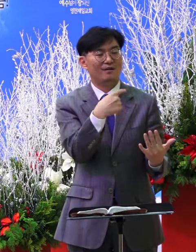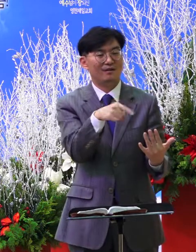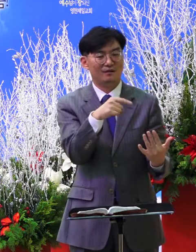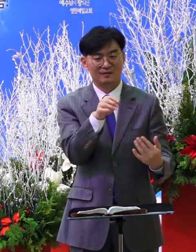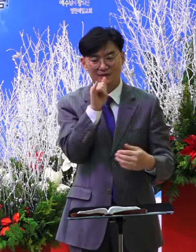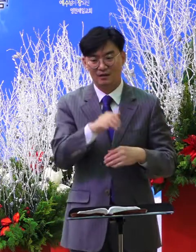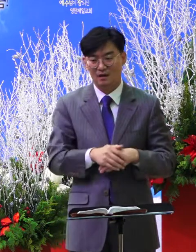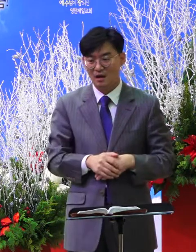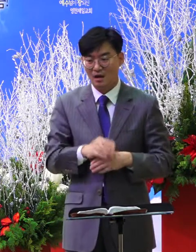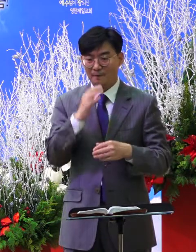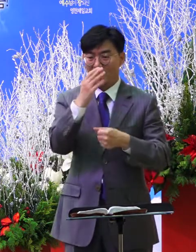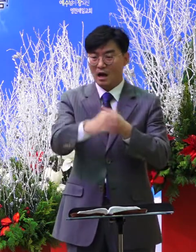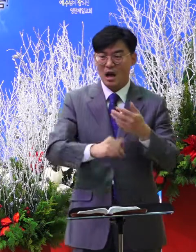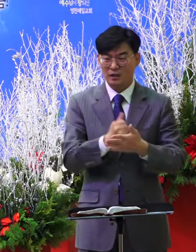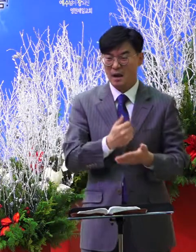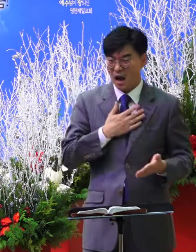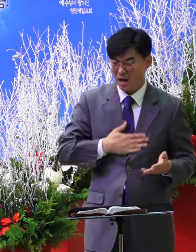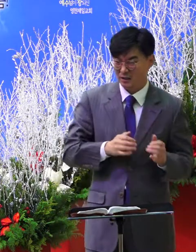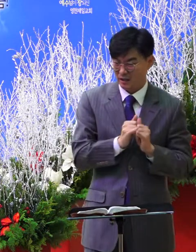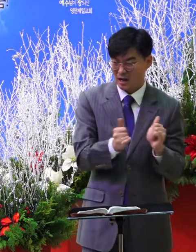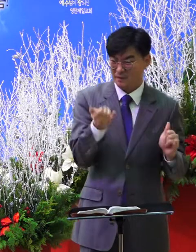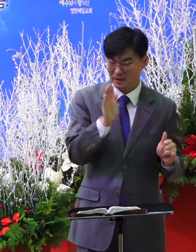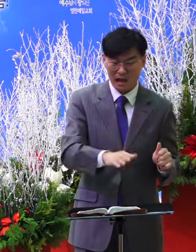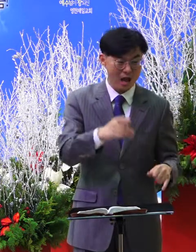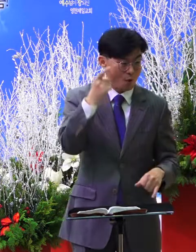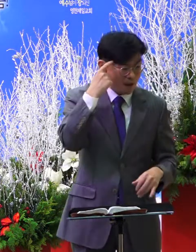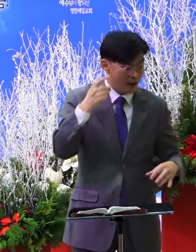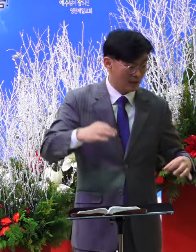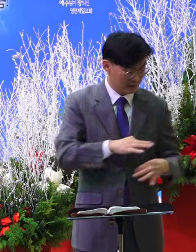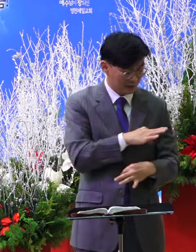하나님이 너희들을 아는 바가 됐는데 왜 다시 약하고